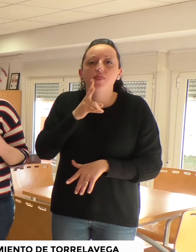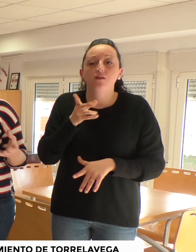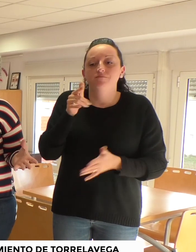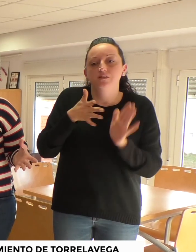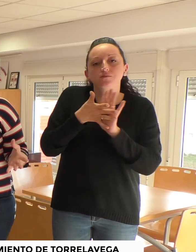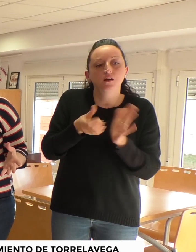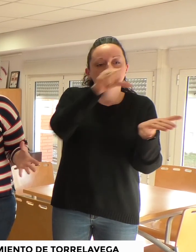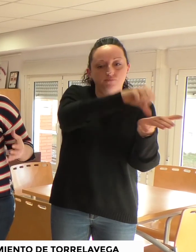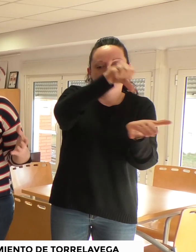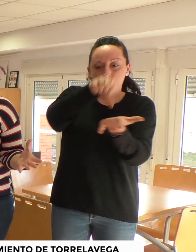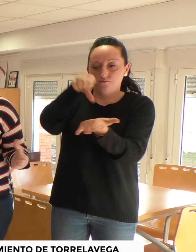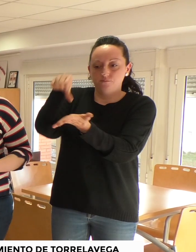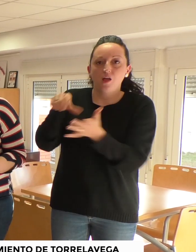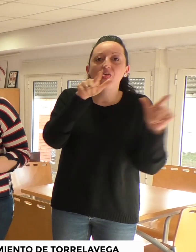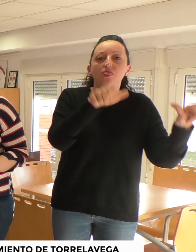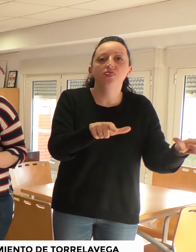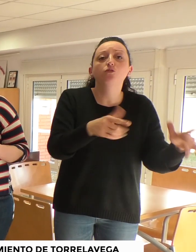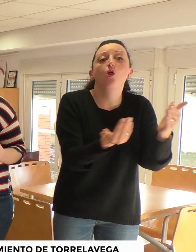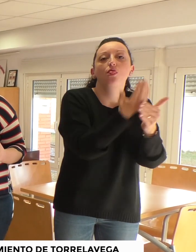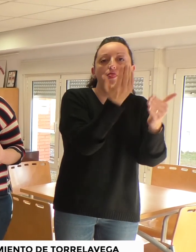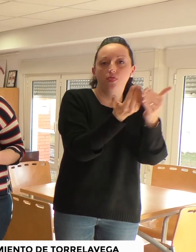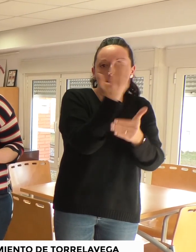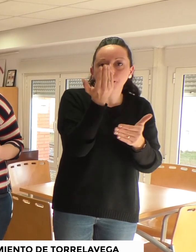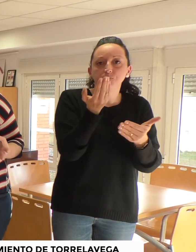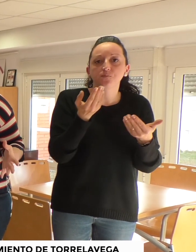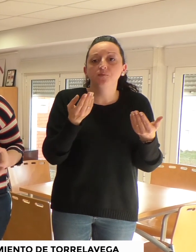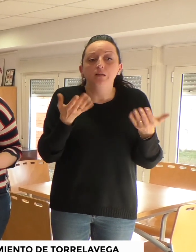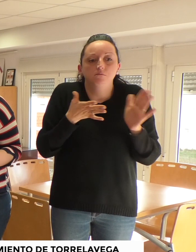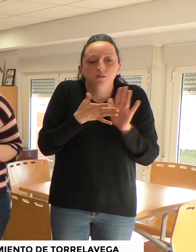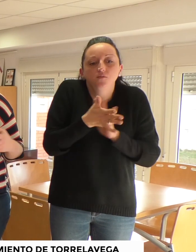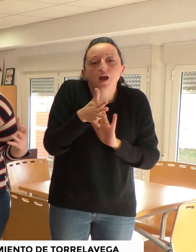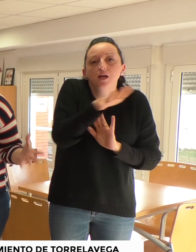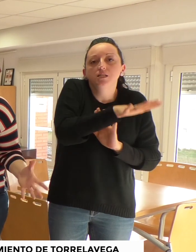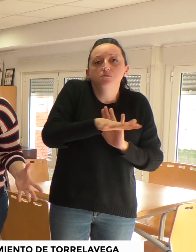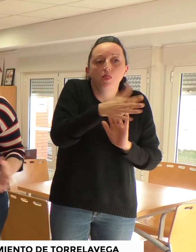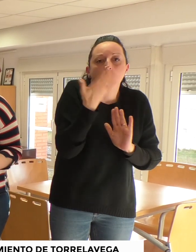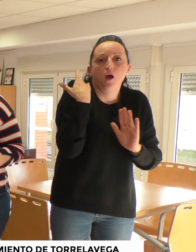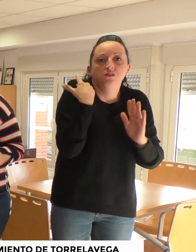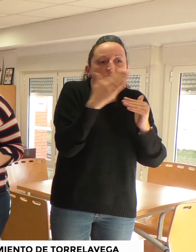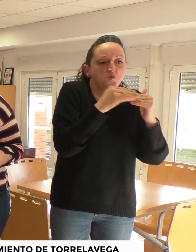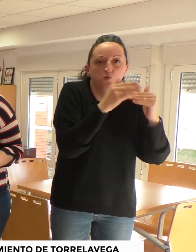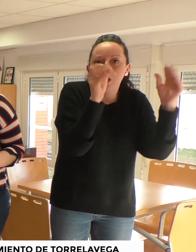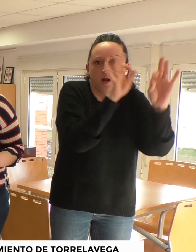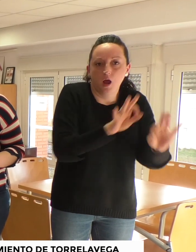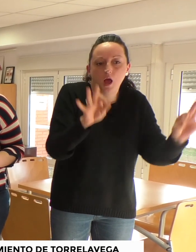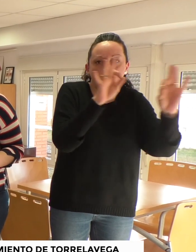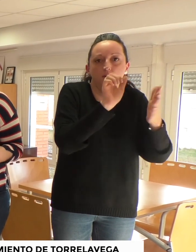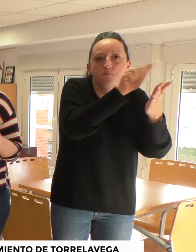centramos en un centro de día que también son espacios que no estaban utilizados o que